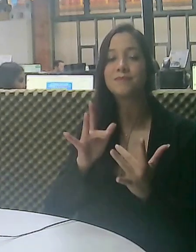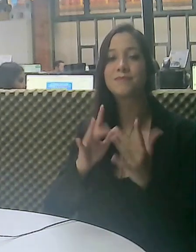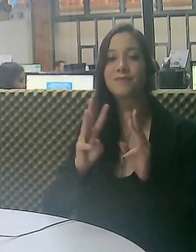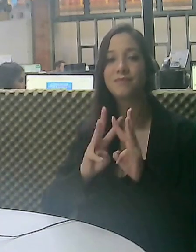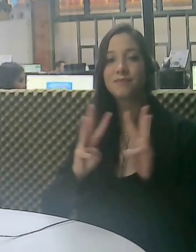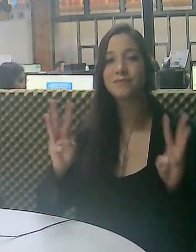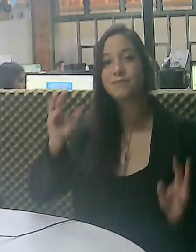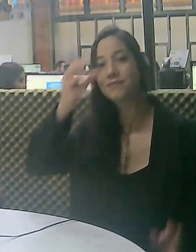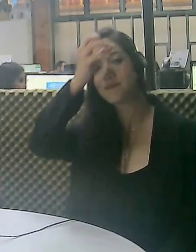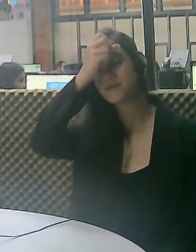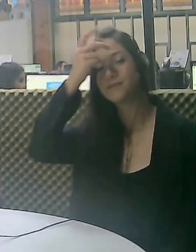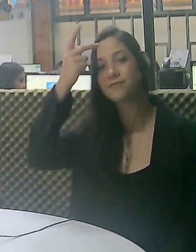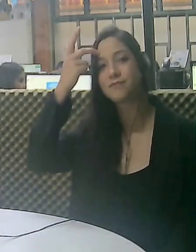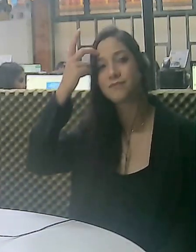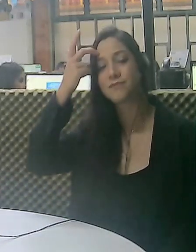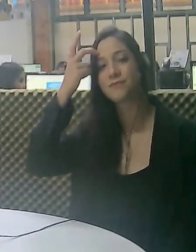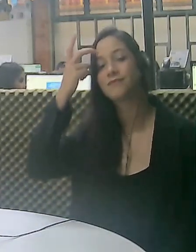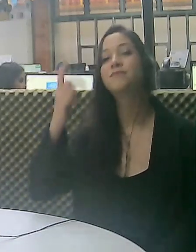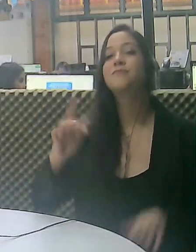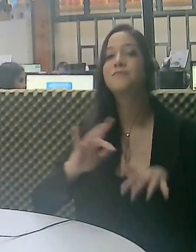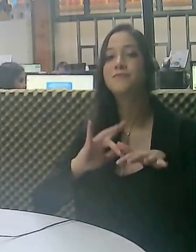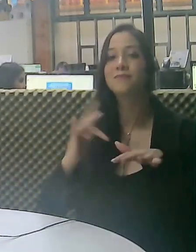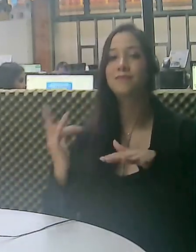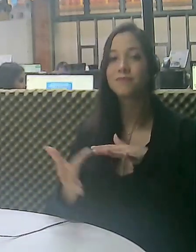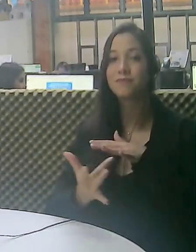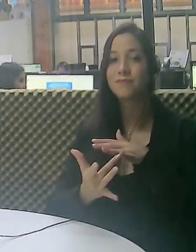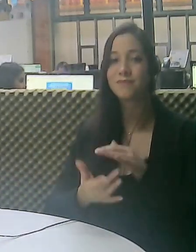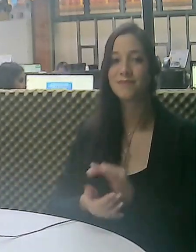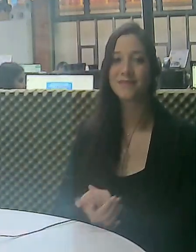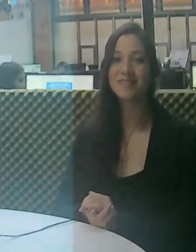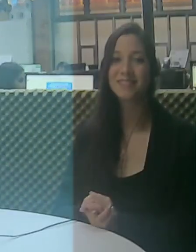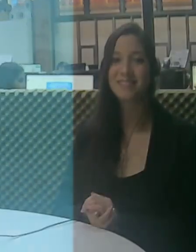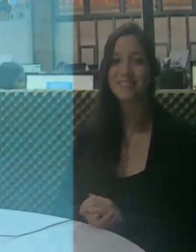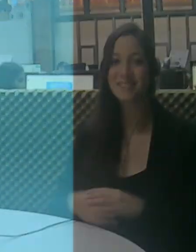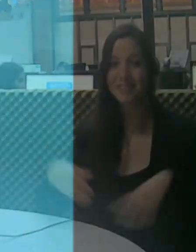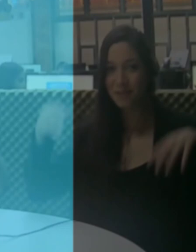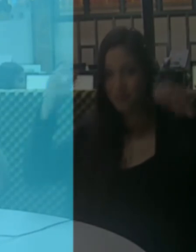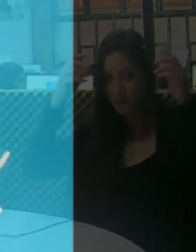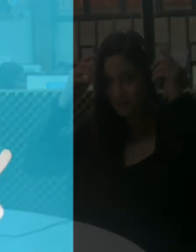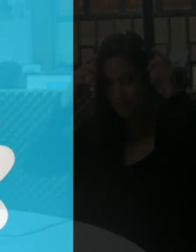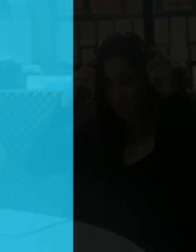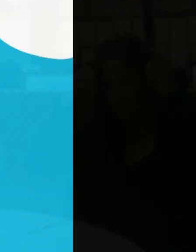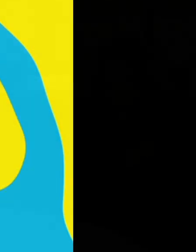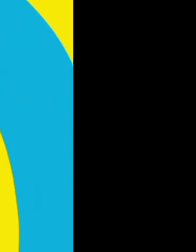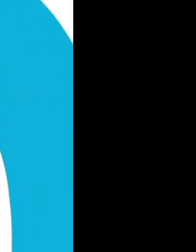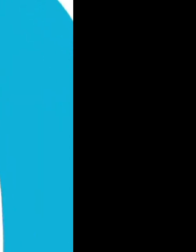Continue conosco no portal da Prefeitura e nas redes sociais.